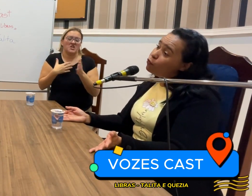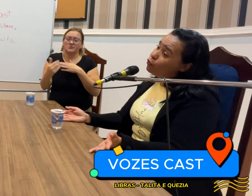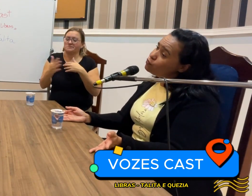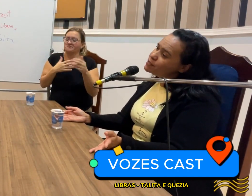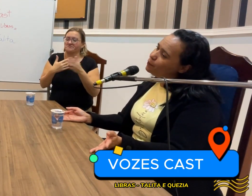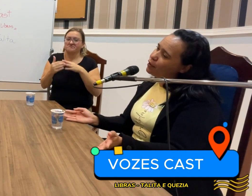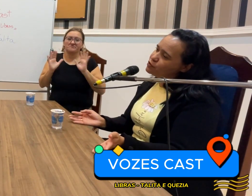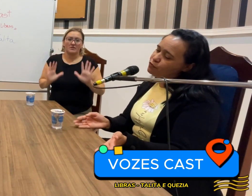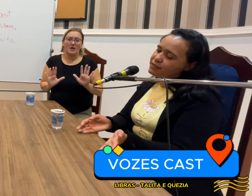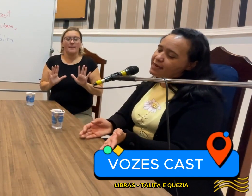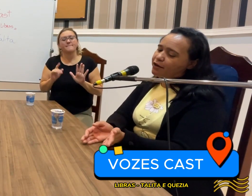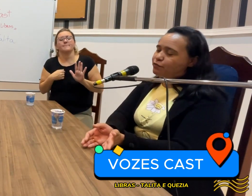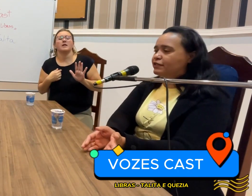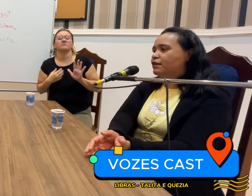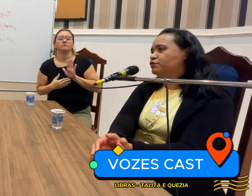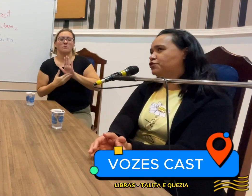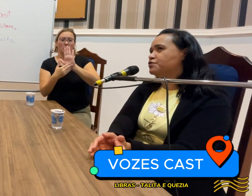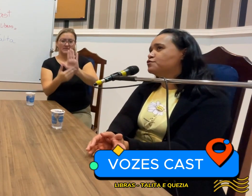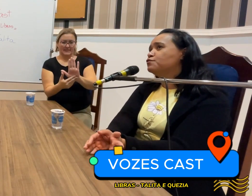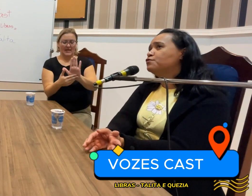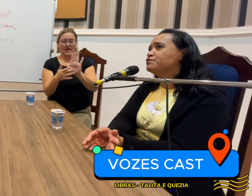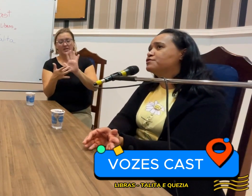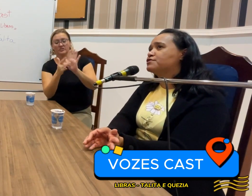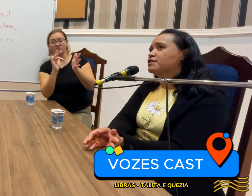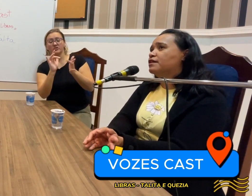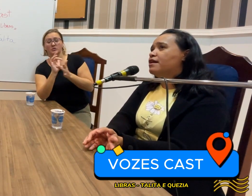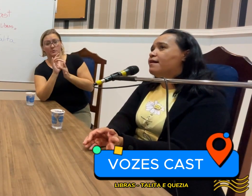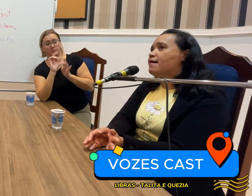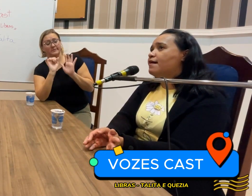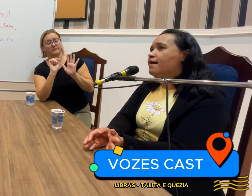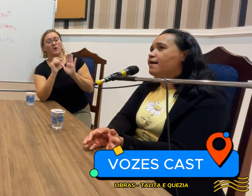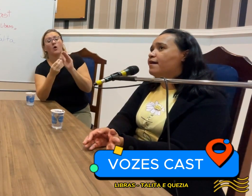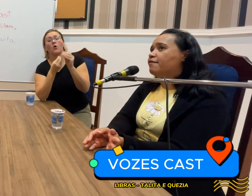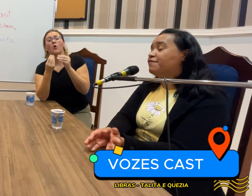Para alguns, eu posso mostrar o modelo de Jesus